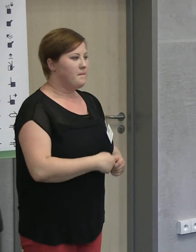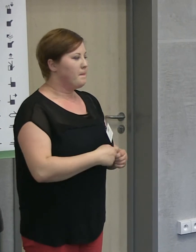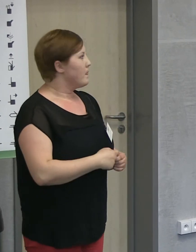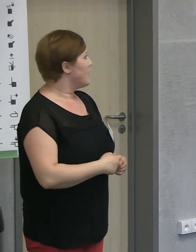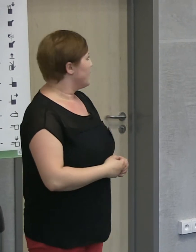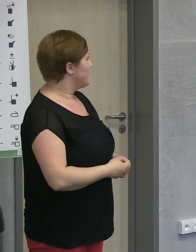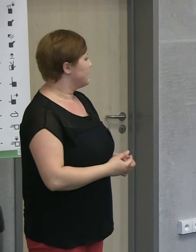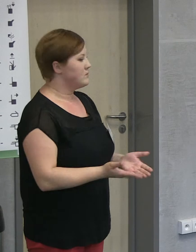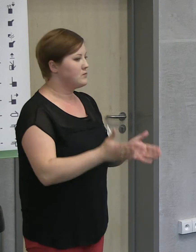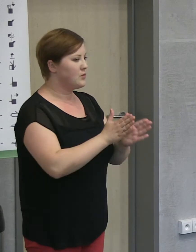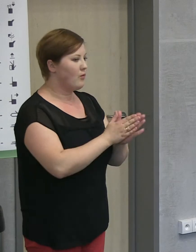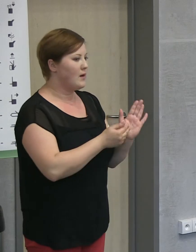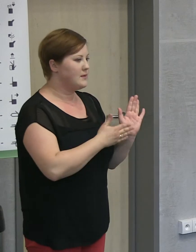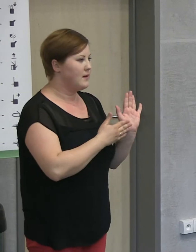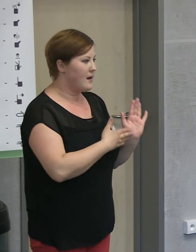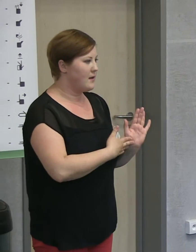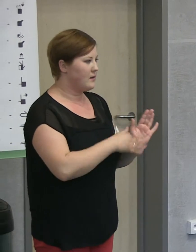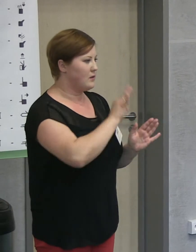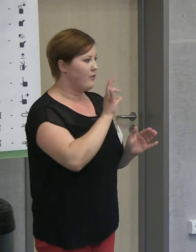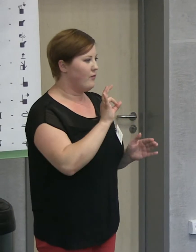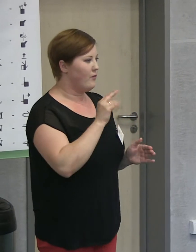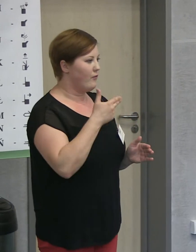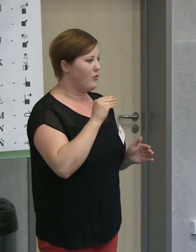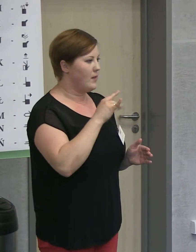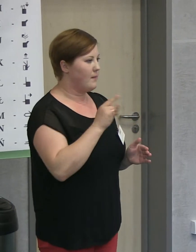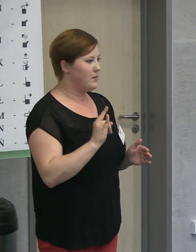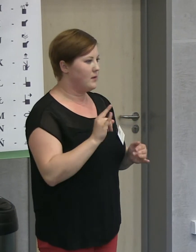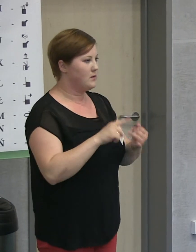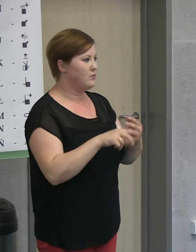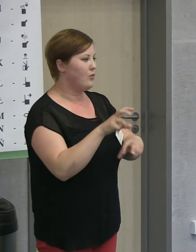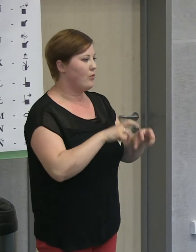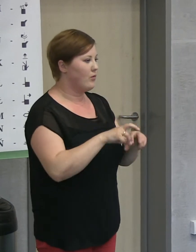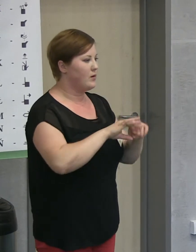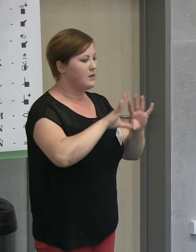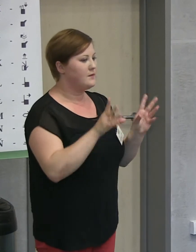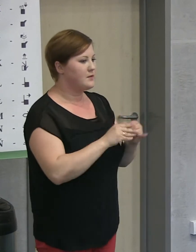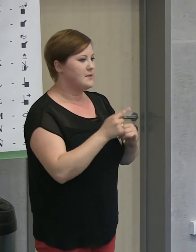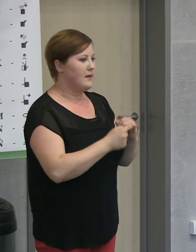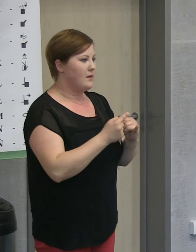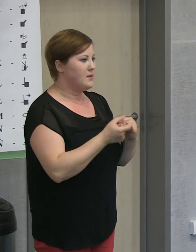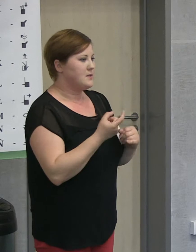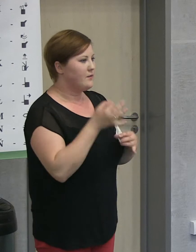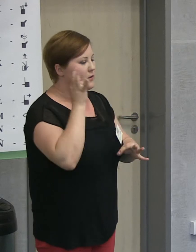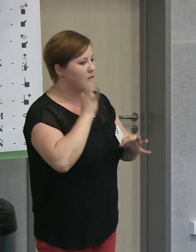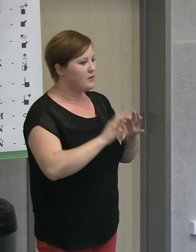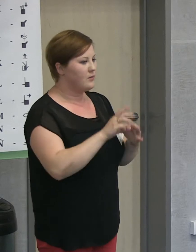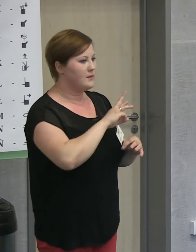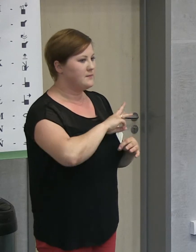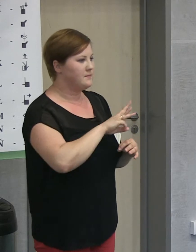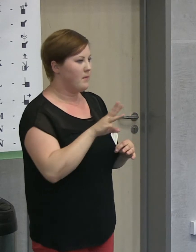Artikulant, czyli układ ręki, fonemy, mimikę i ruch. Wszystkie te elementy za chwileczkę dokładnie